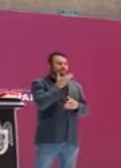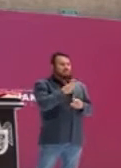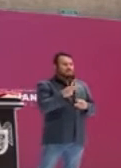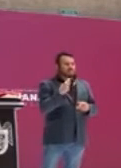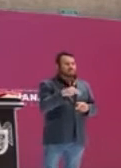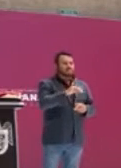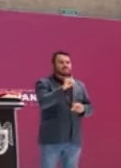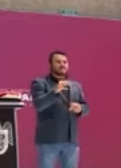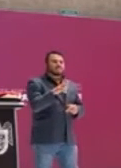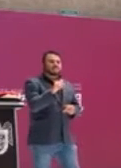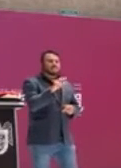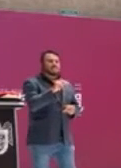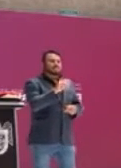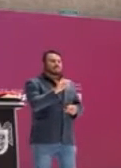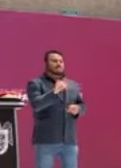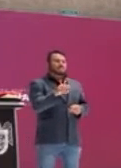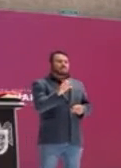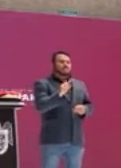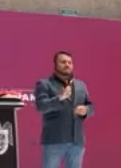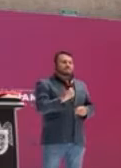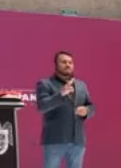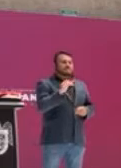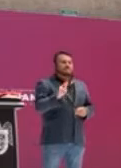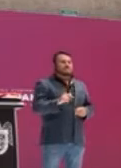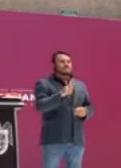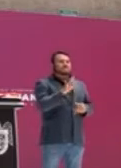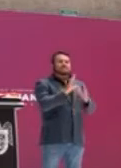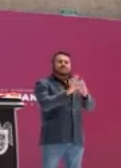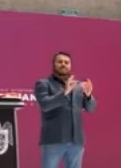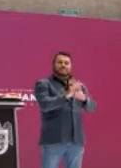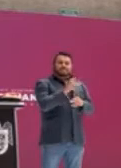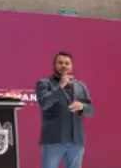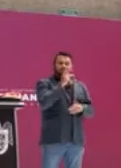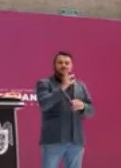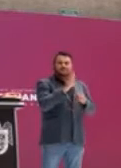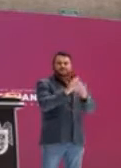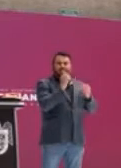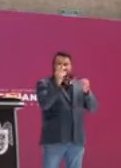Rodríguez, quien trae unas palabras en representación de los beneficiarios.